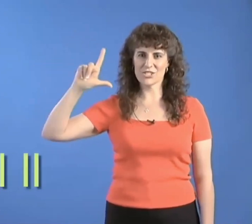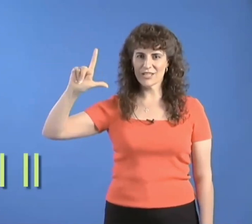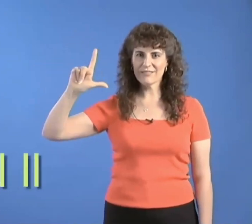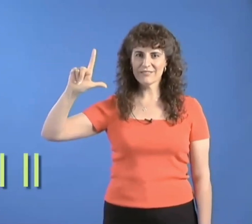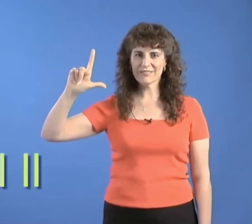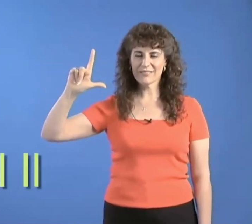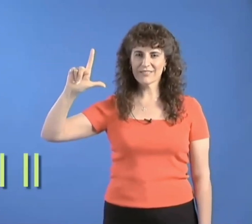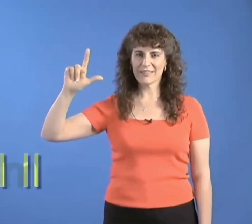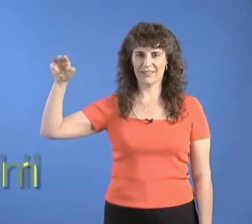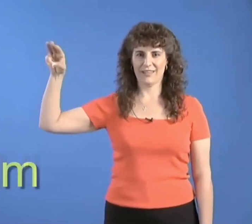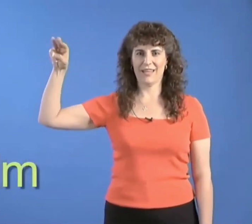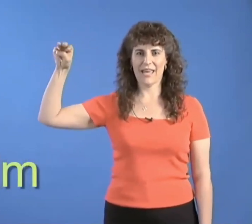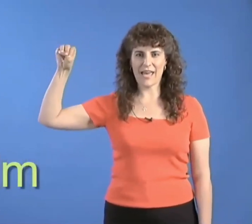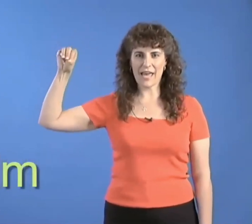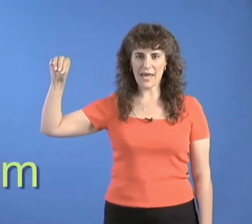L,